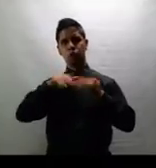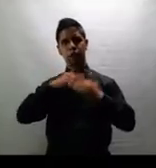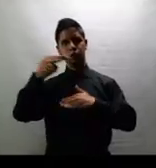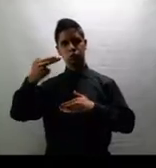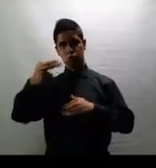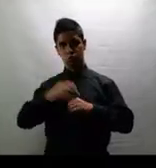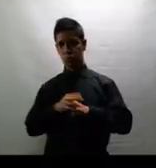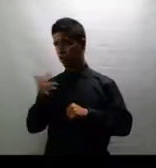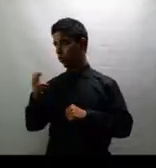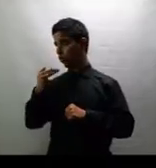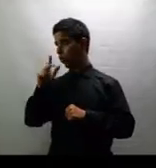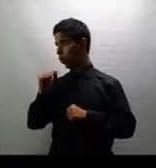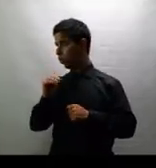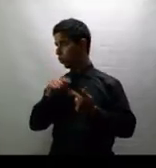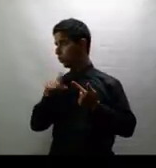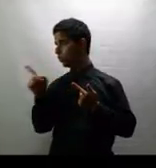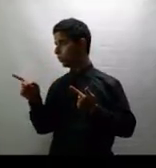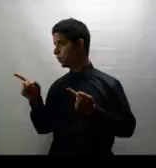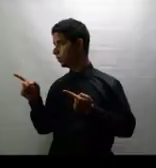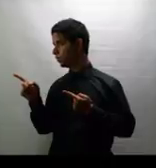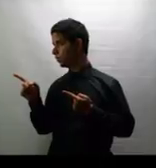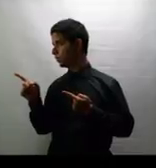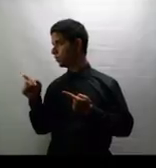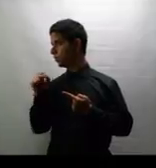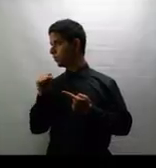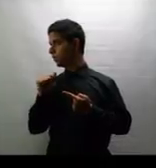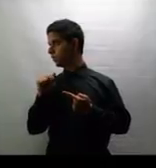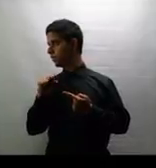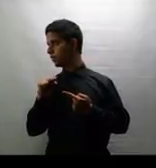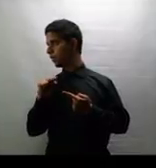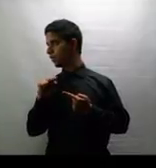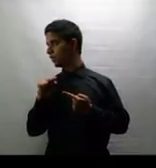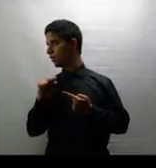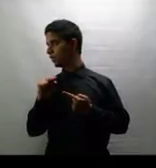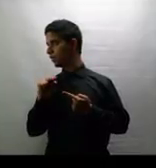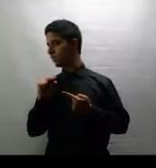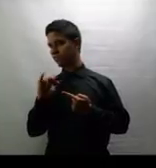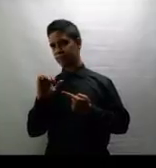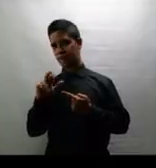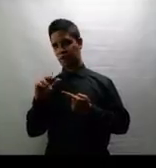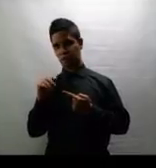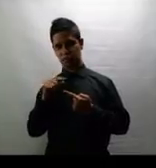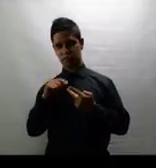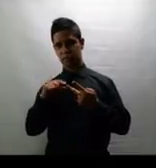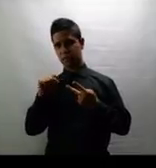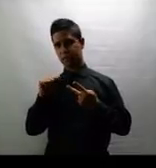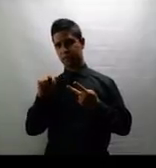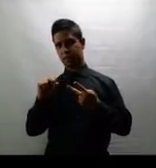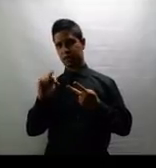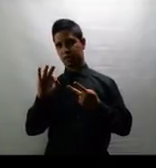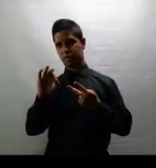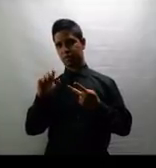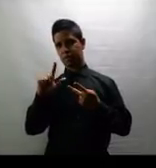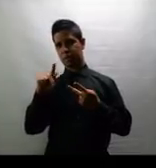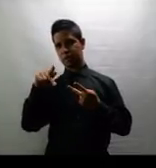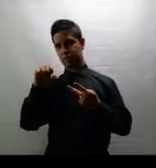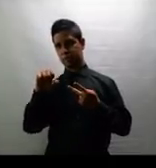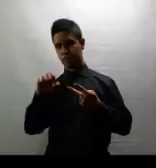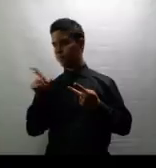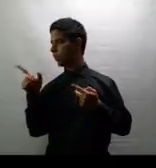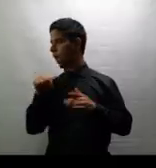hugo a ti te marcó cual agua javier cual tema